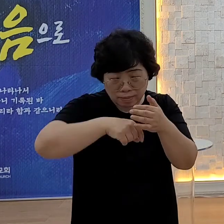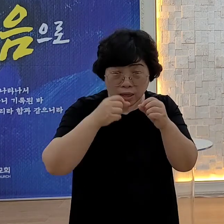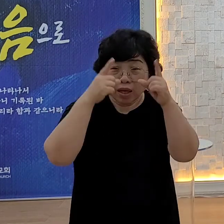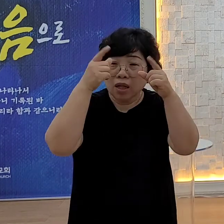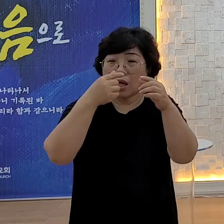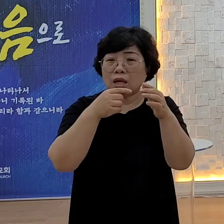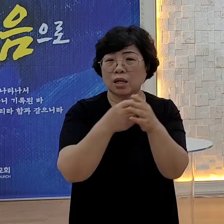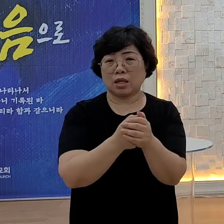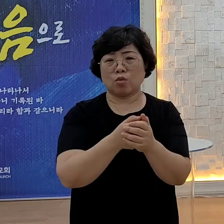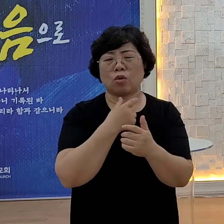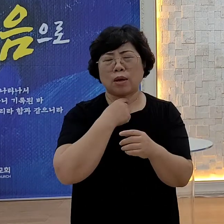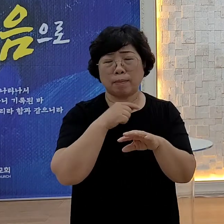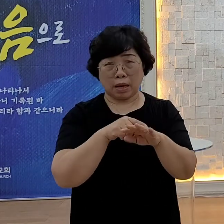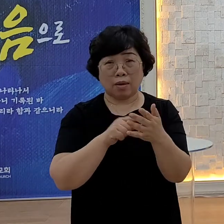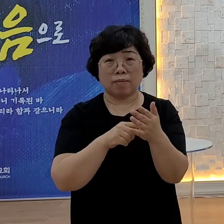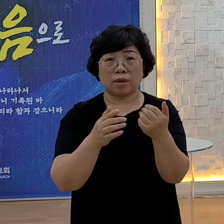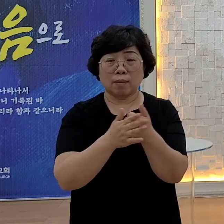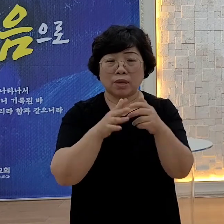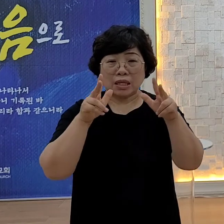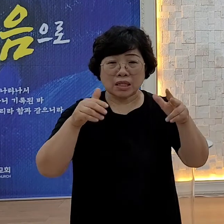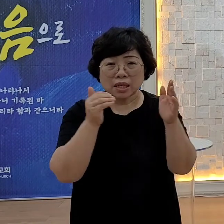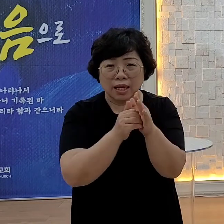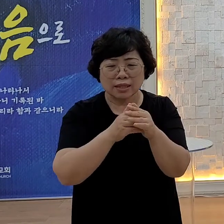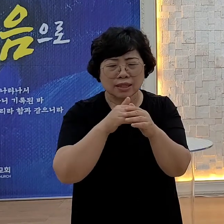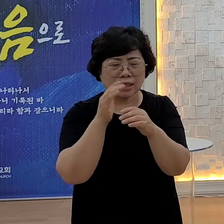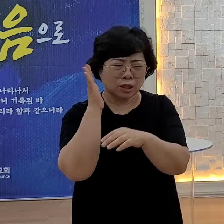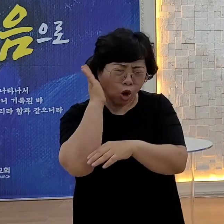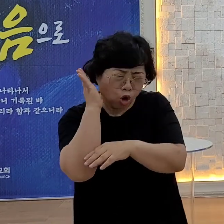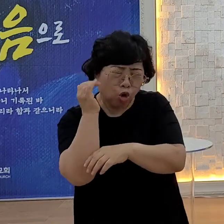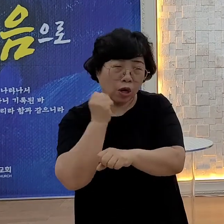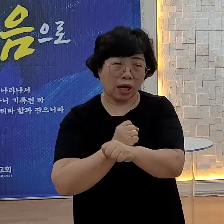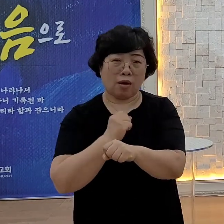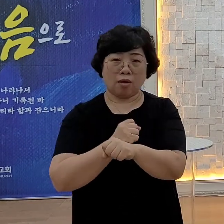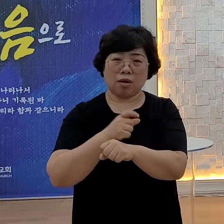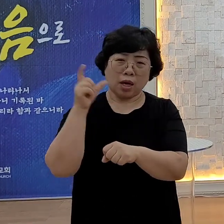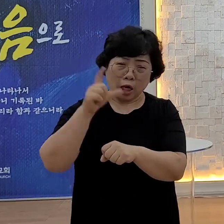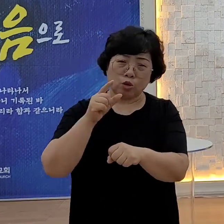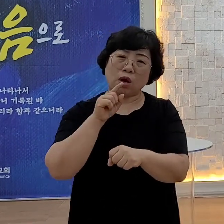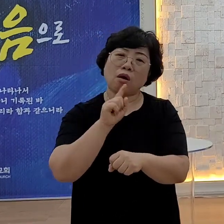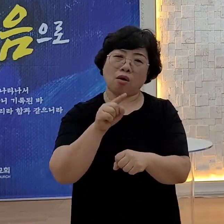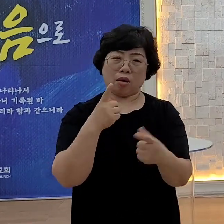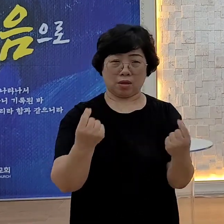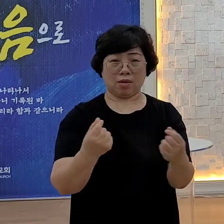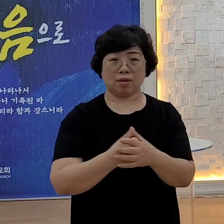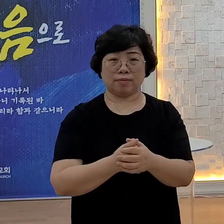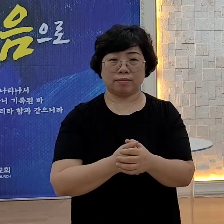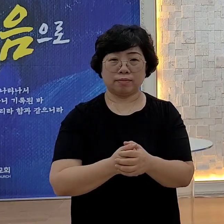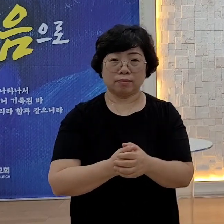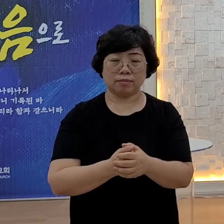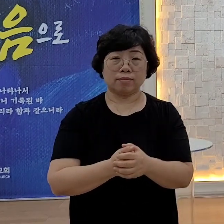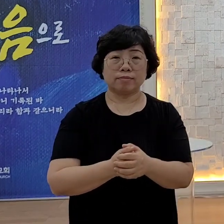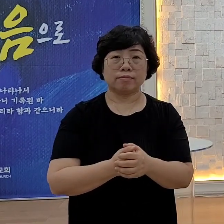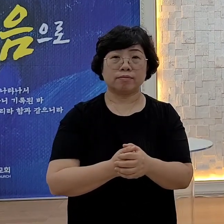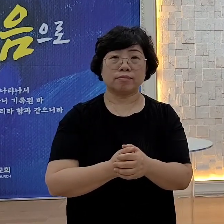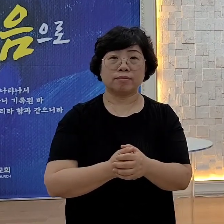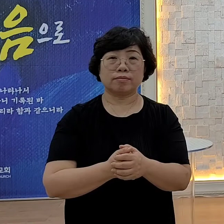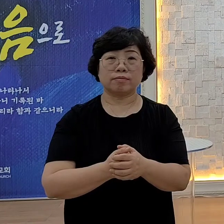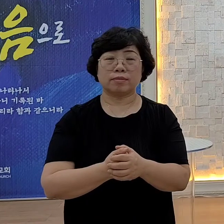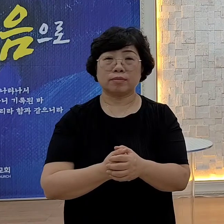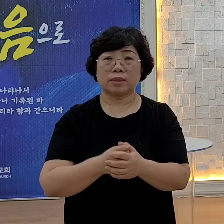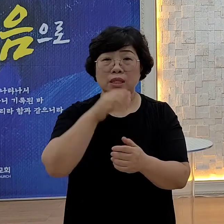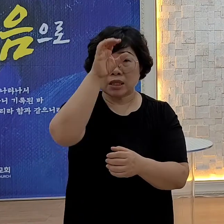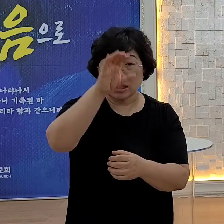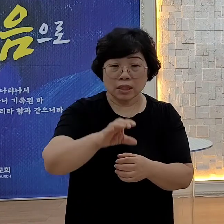우리의 방법은 전혀 없지만 오직 전적인 하나님의 은혜로 이 방법으로 우리에게 구원을 주셨는데 완성을